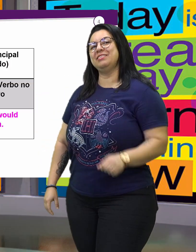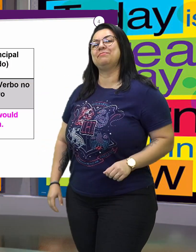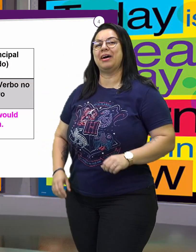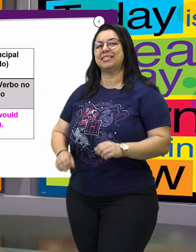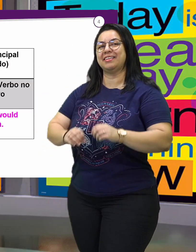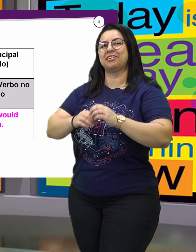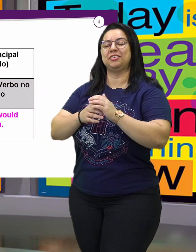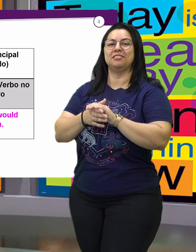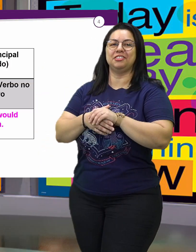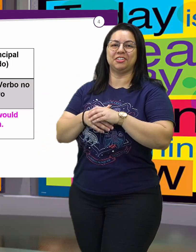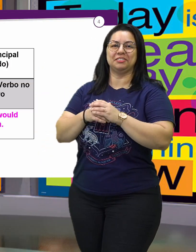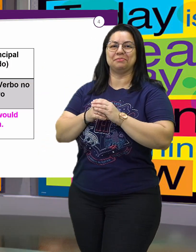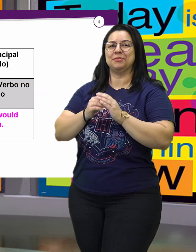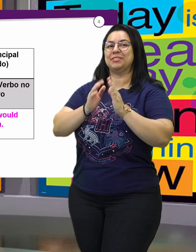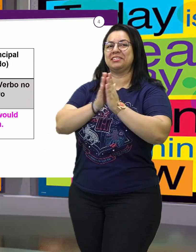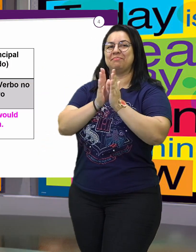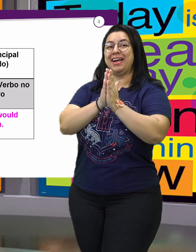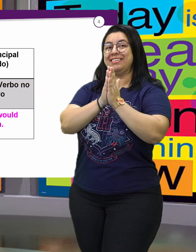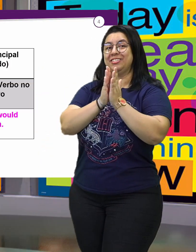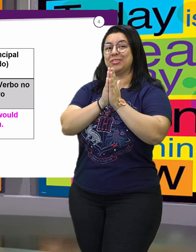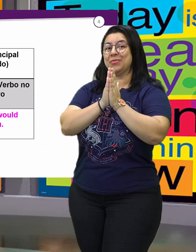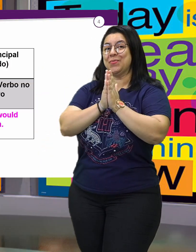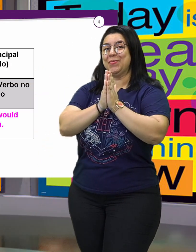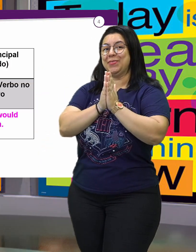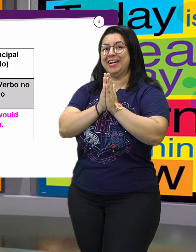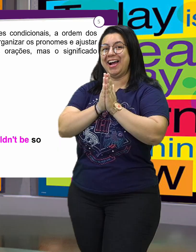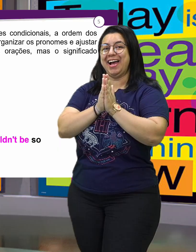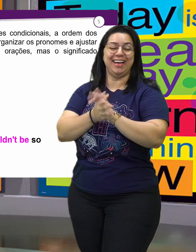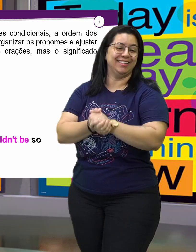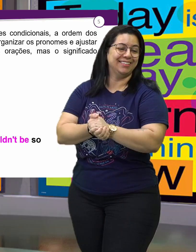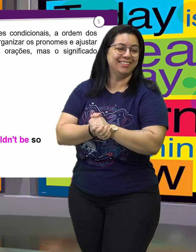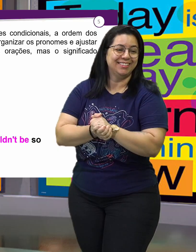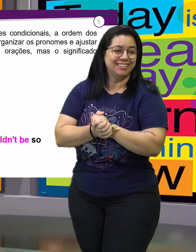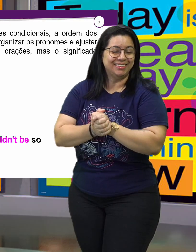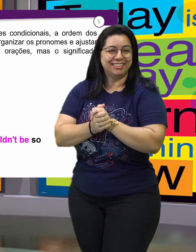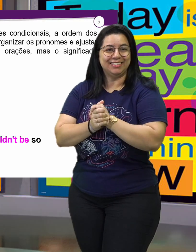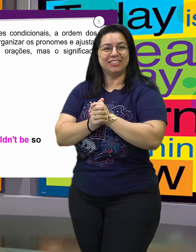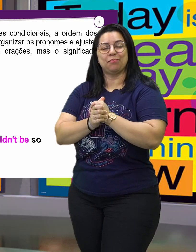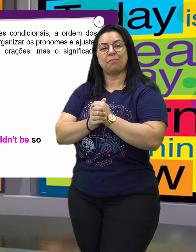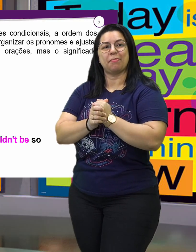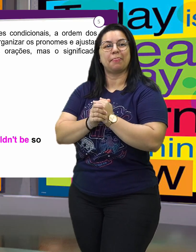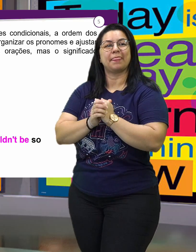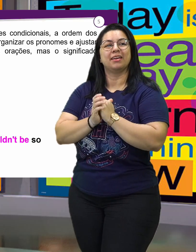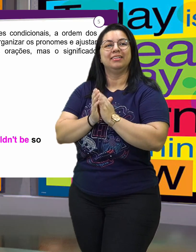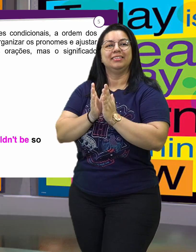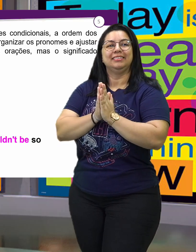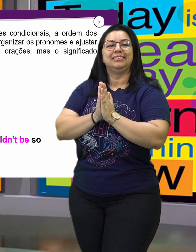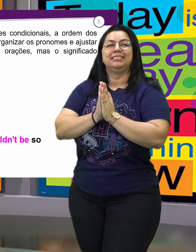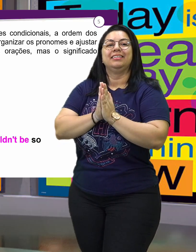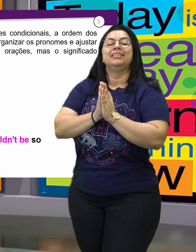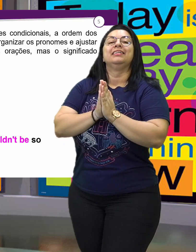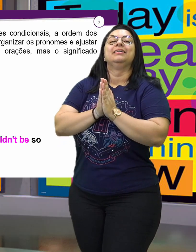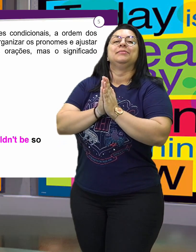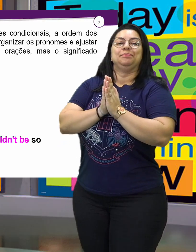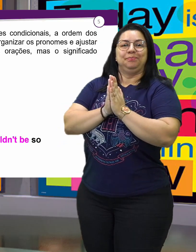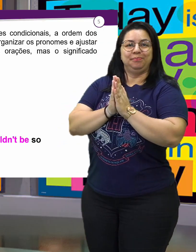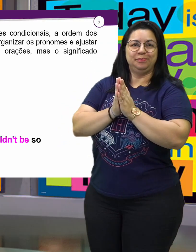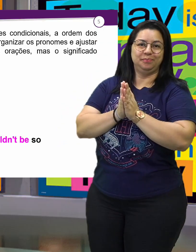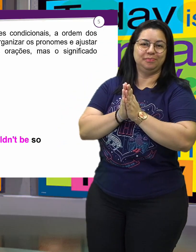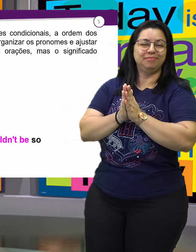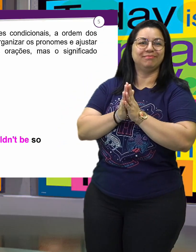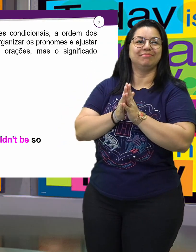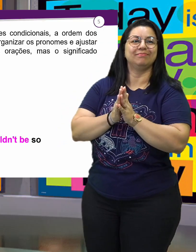isso aí. A second conditional, usada para isso. Muito bem. A gente vai agora lá para nossa parte, onde a gente traz aqui